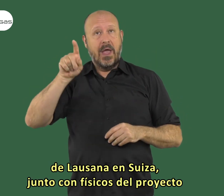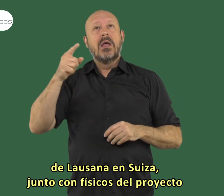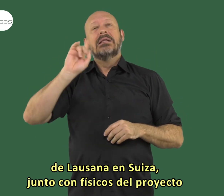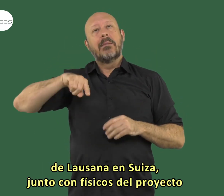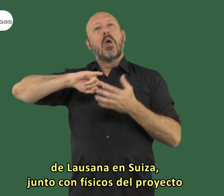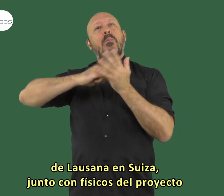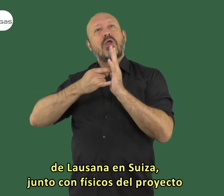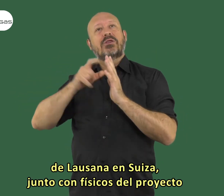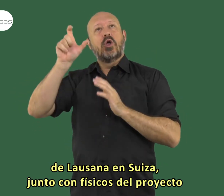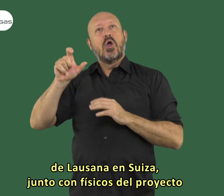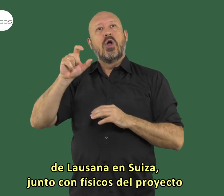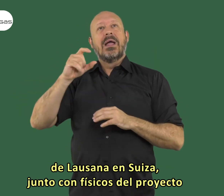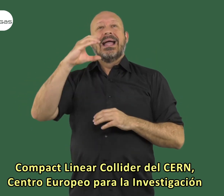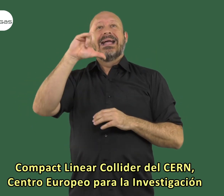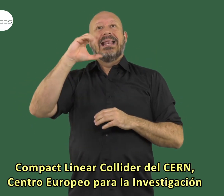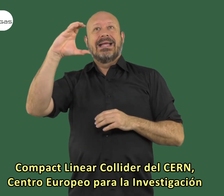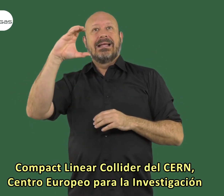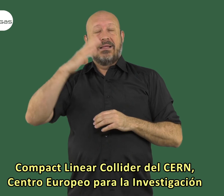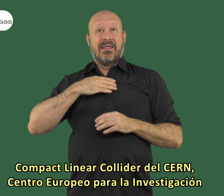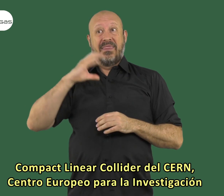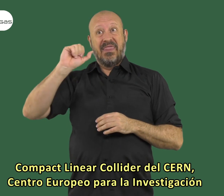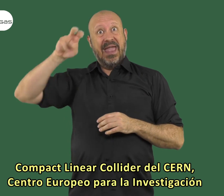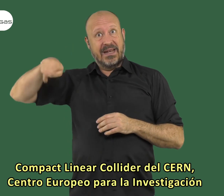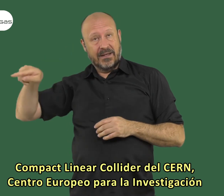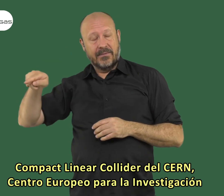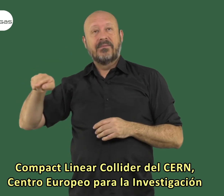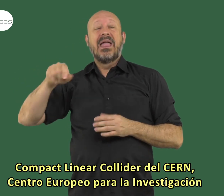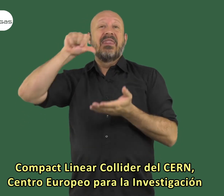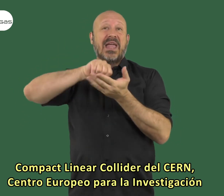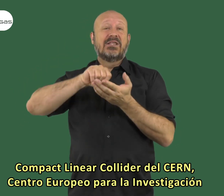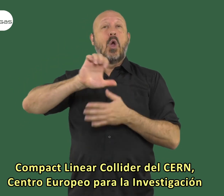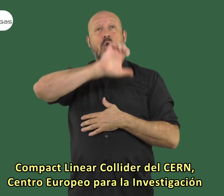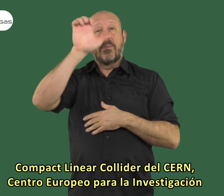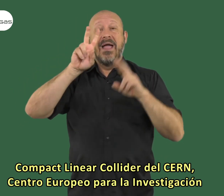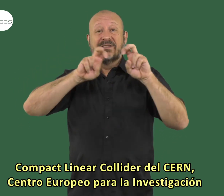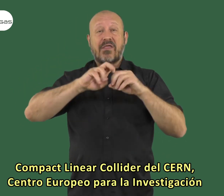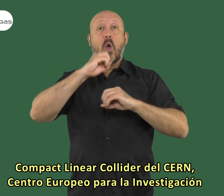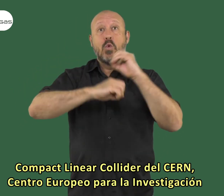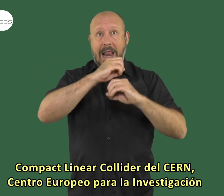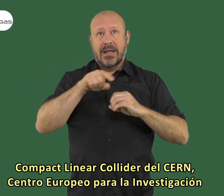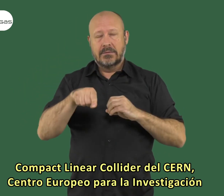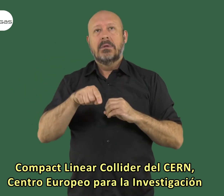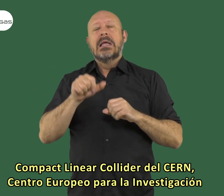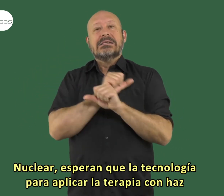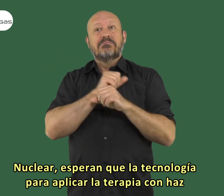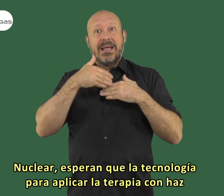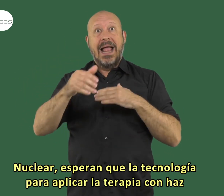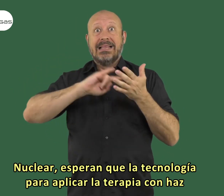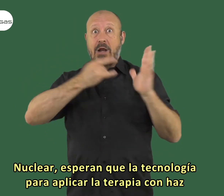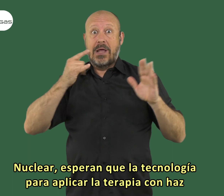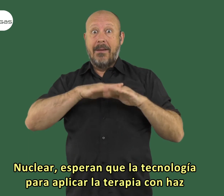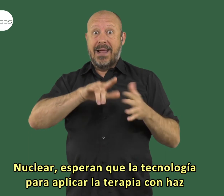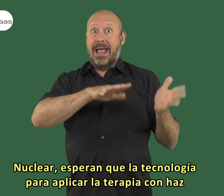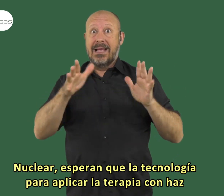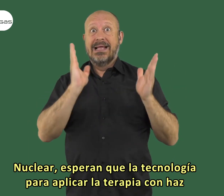Suiza, junto con físicos del proyecto Compact Linear Collider del CERN, Centro Europeo para la Investigación Nuclear,